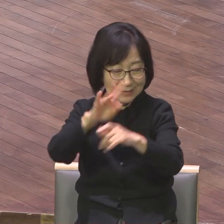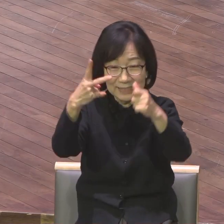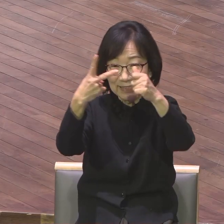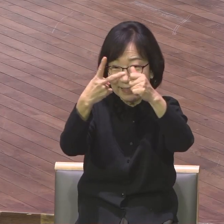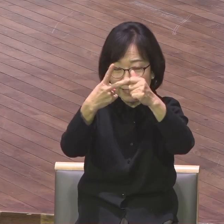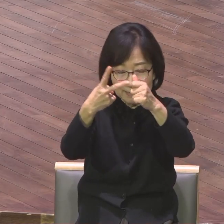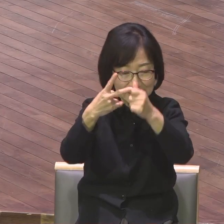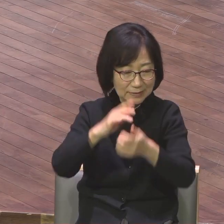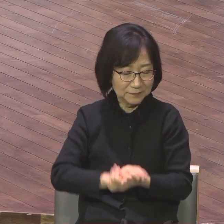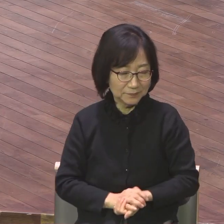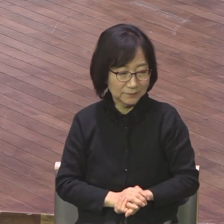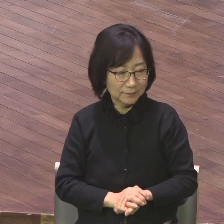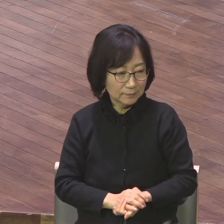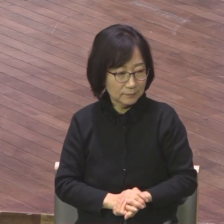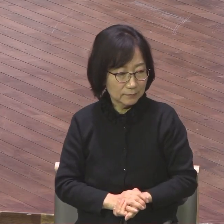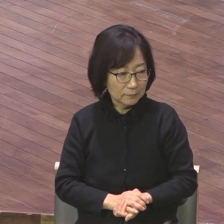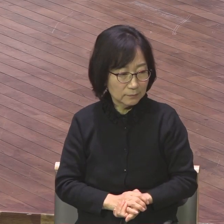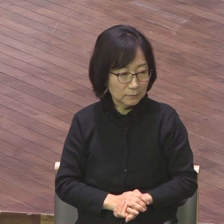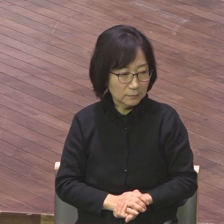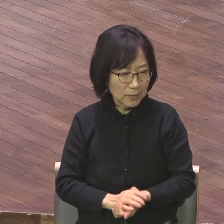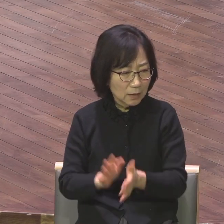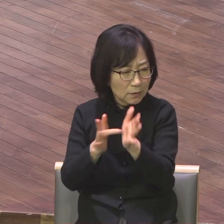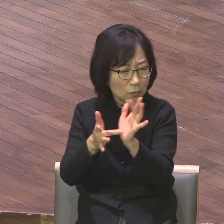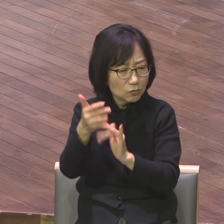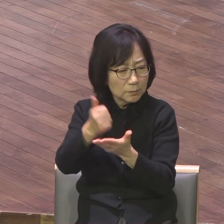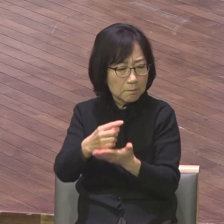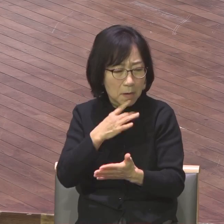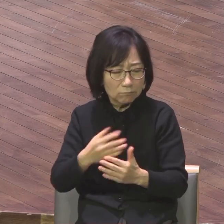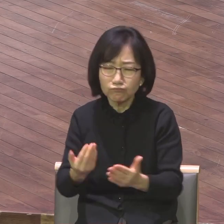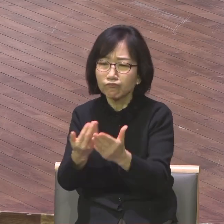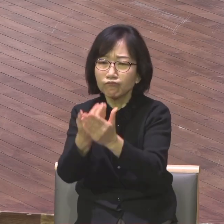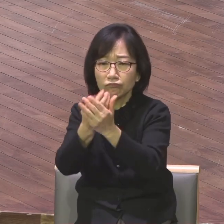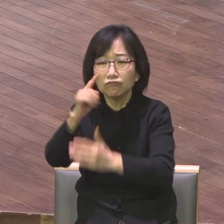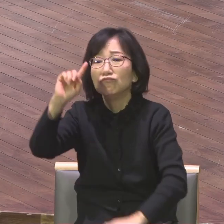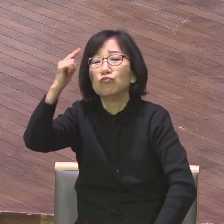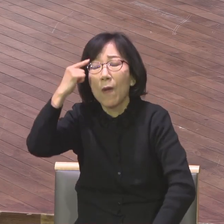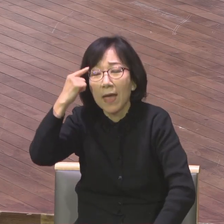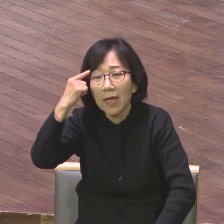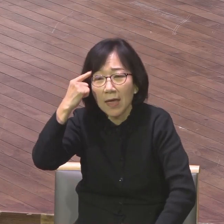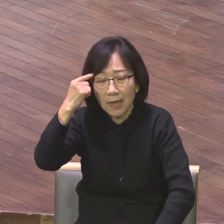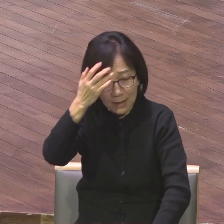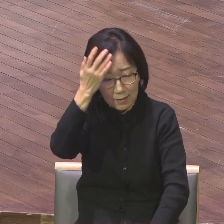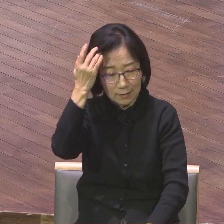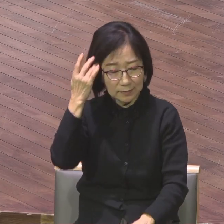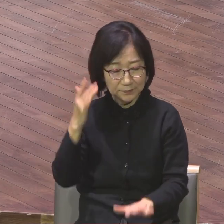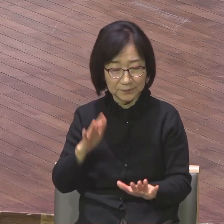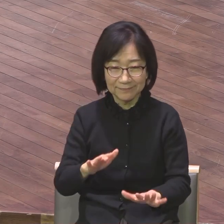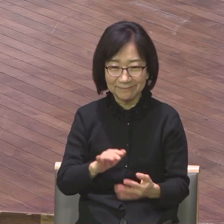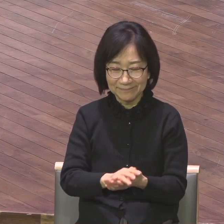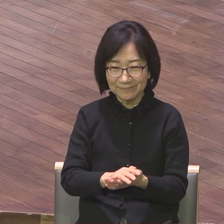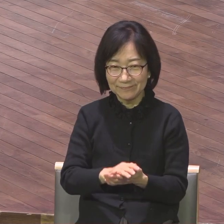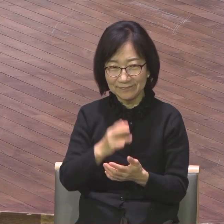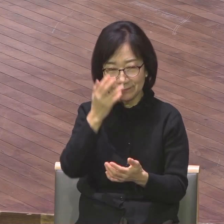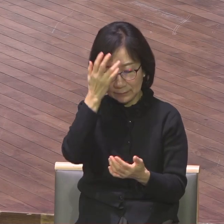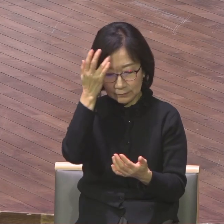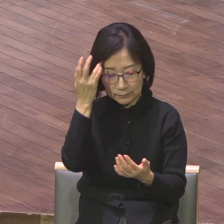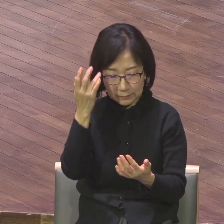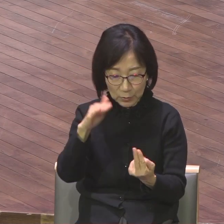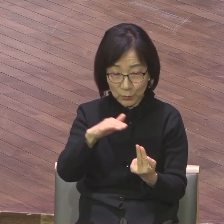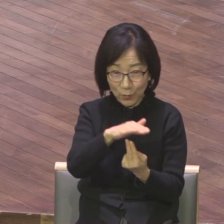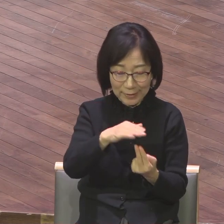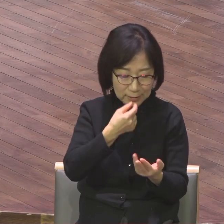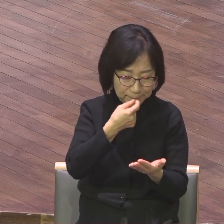예수님만 흥하게 하는 본질적 이유입니다. 요한복음을 기록한 사도 요한은 이 세례 요한의 믿음의